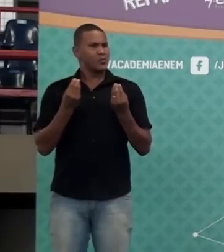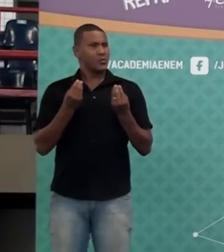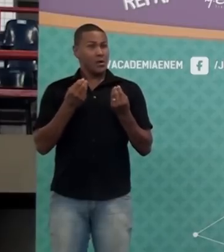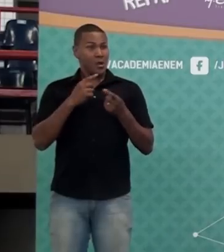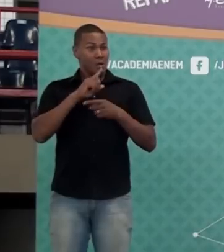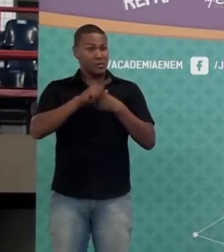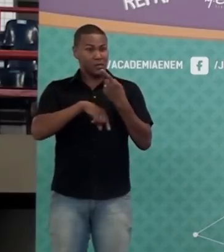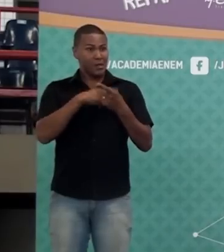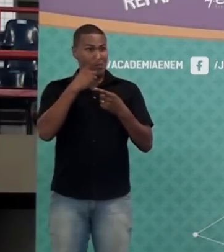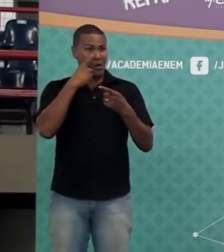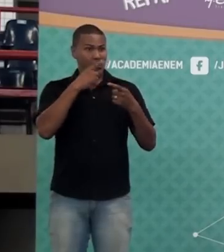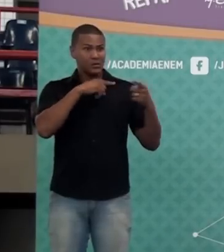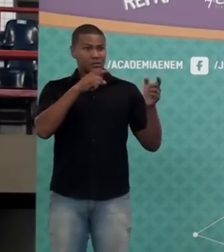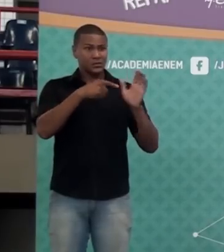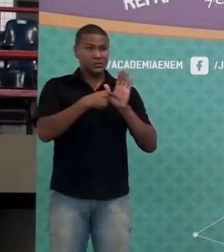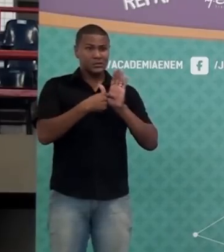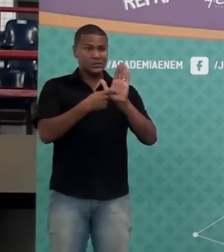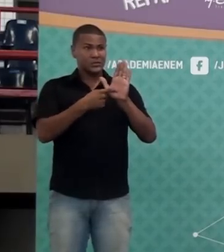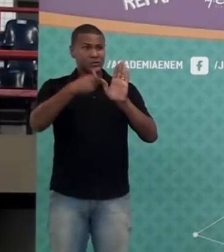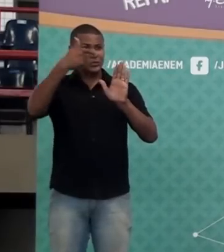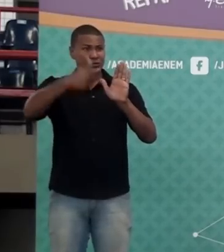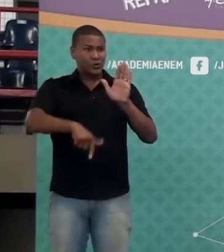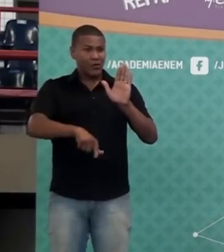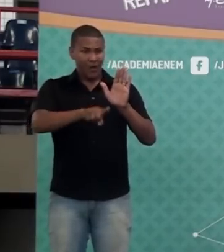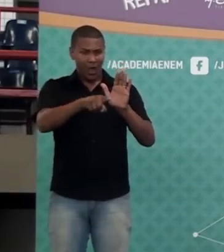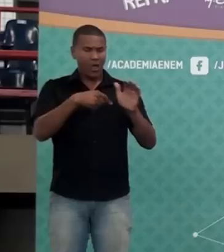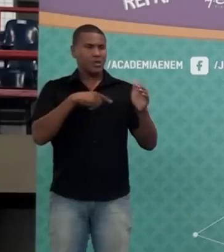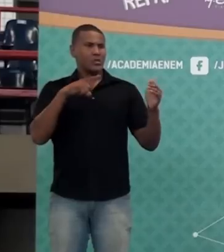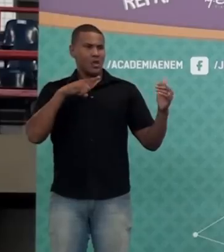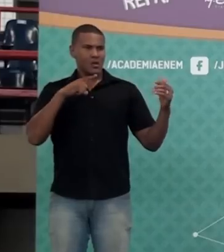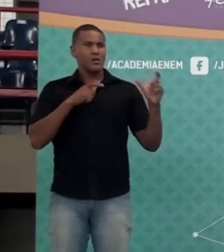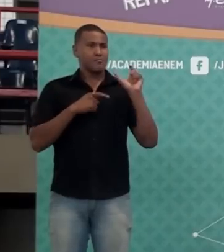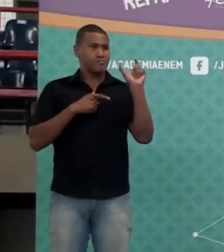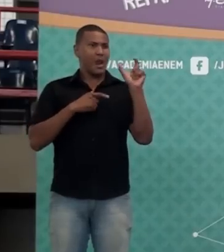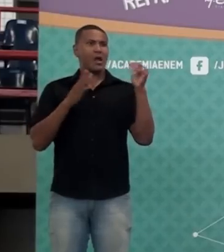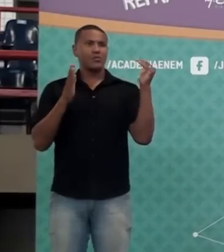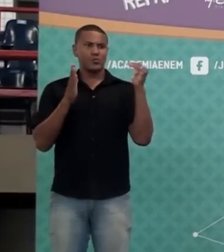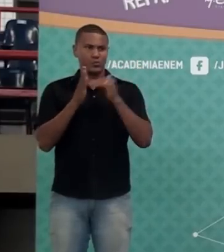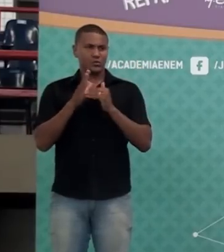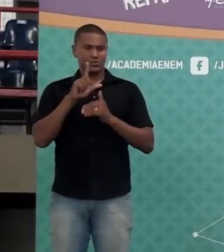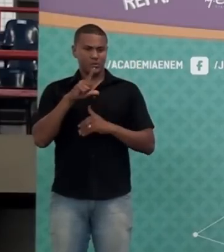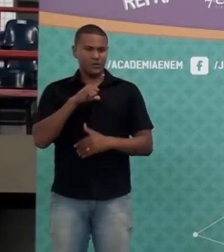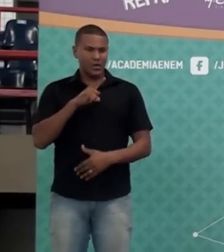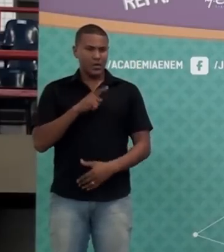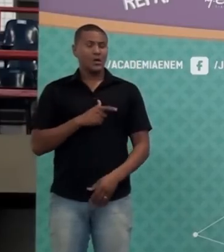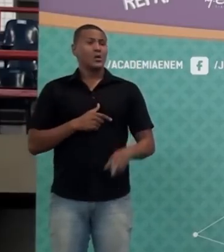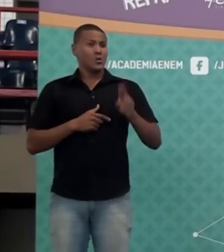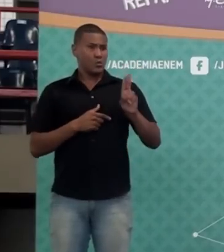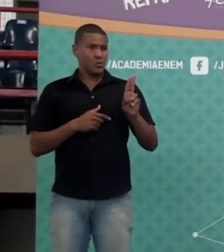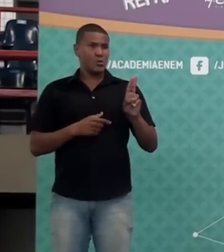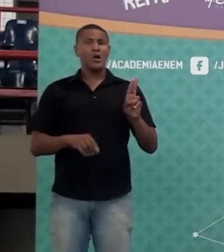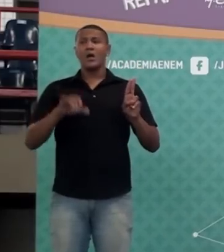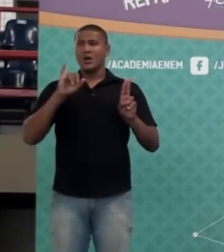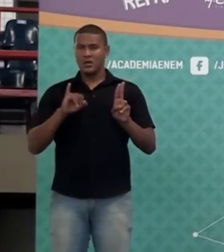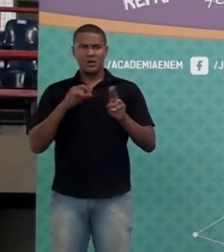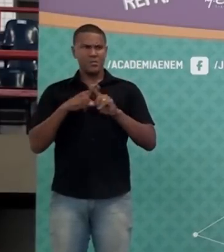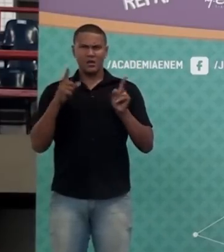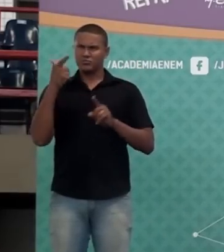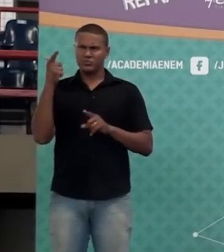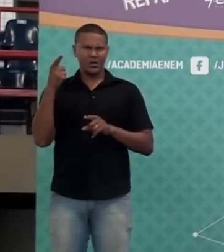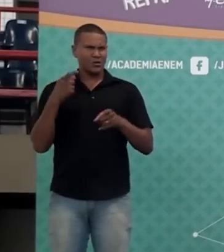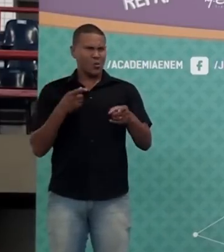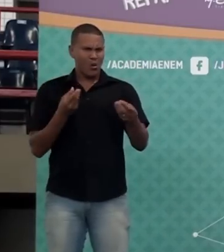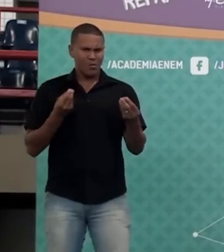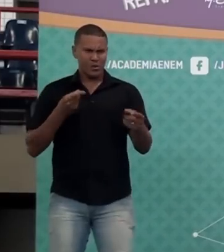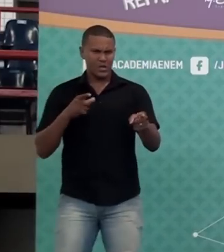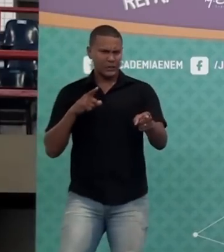eu for colocar, vocês vão ver. Elas são oxítonas, termina em U, termina em I, mas não tem acento. Aqui é